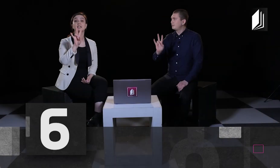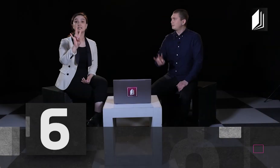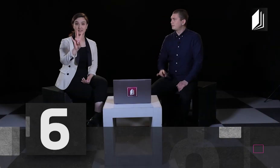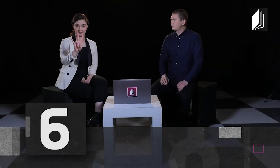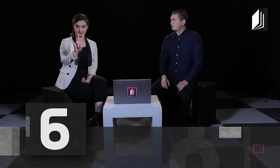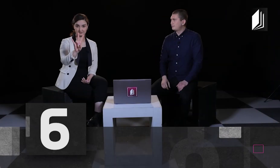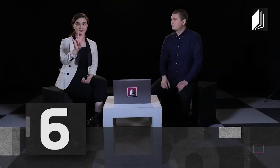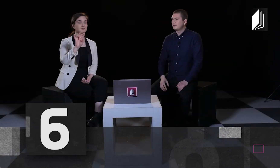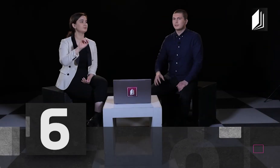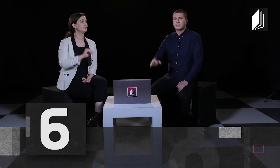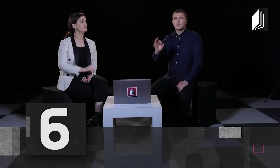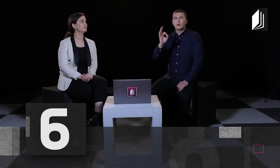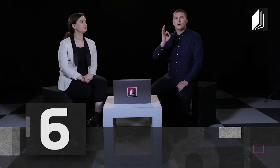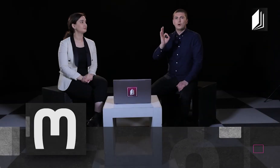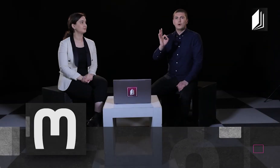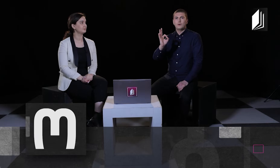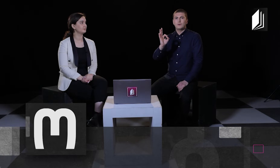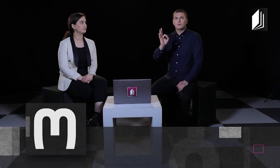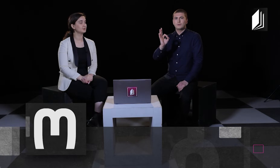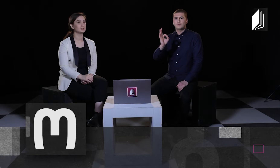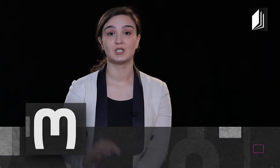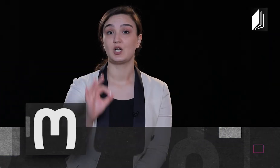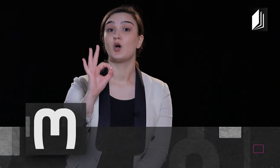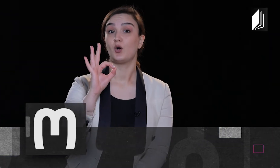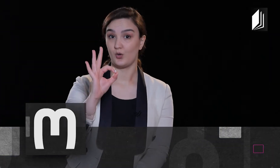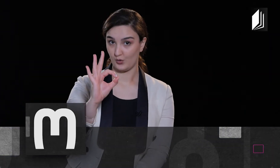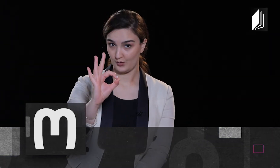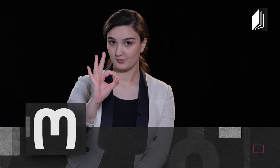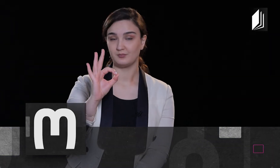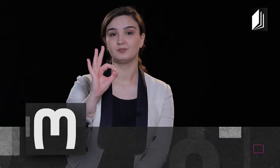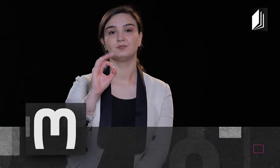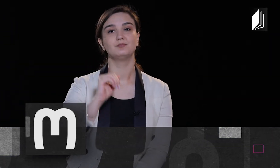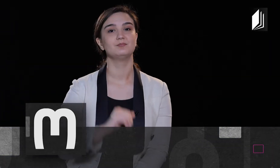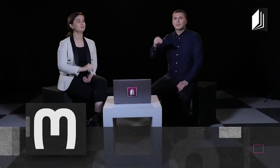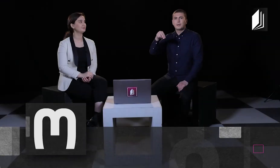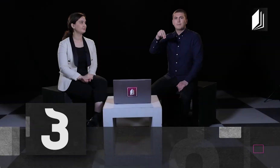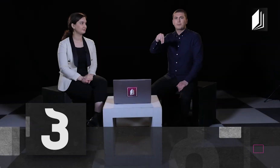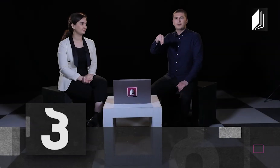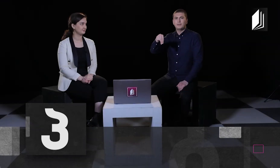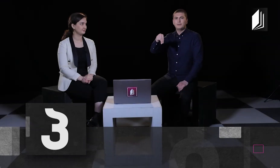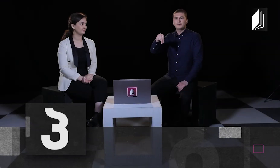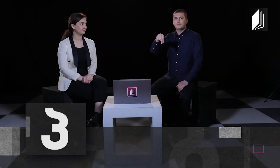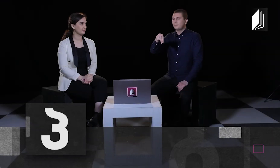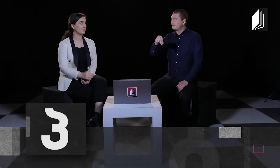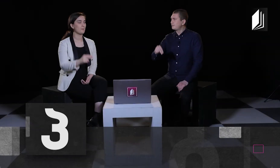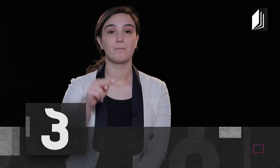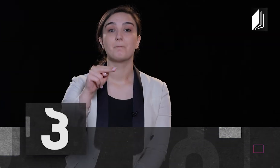N O O P